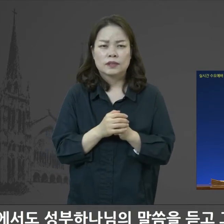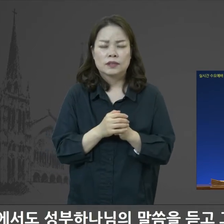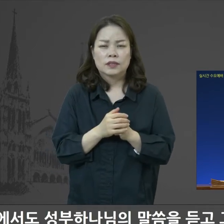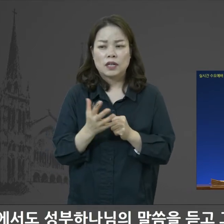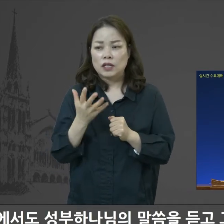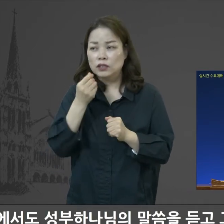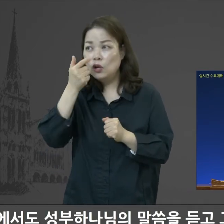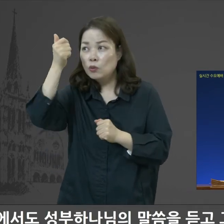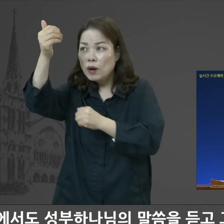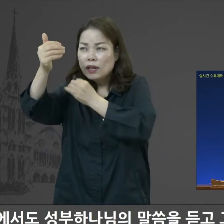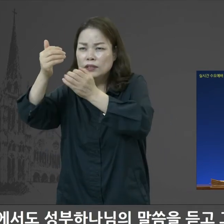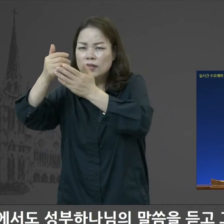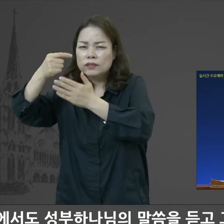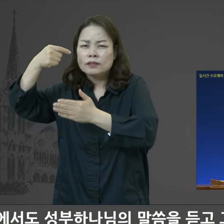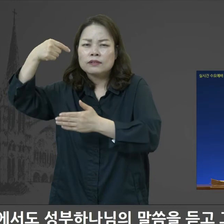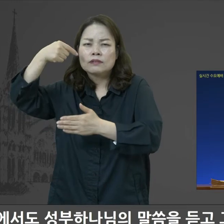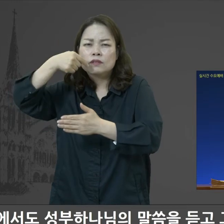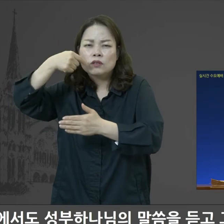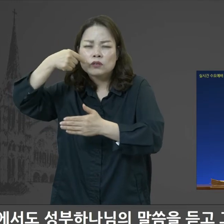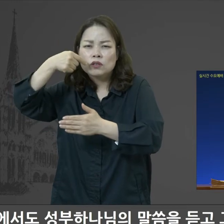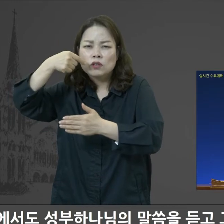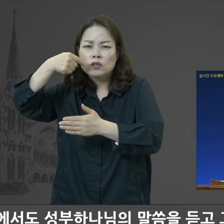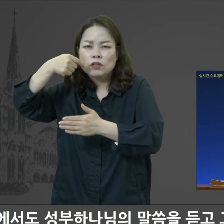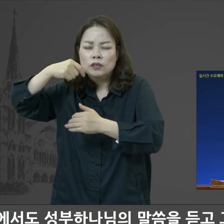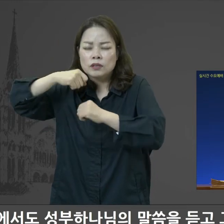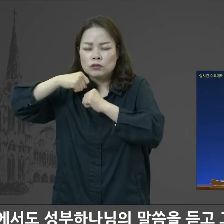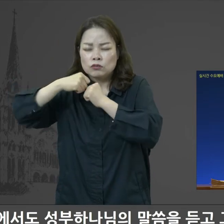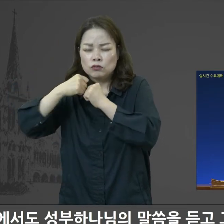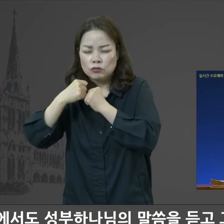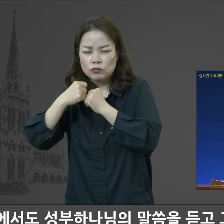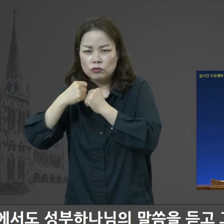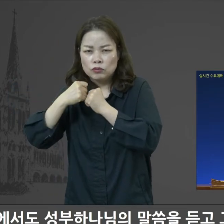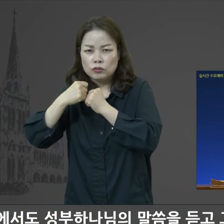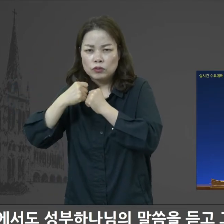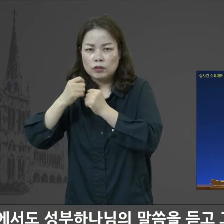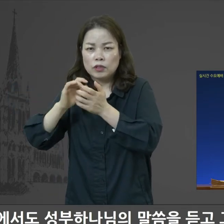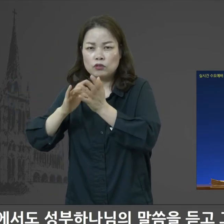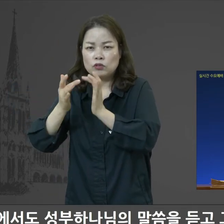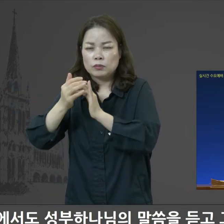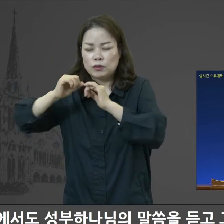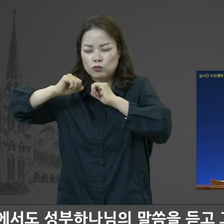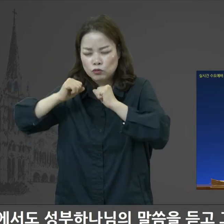성부 하나님을 향한 그 철저한 순종의 열매입니다.